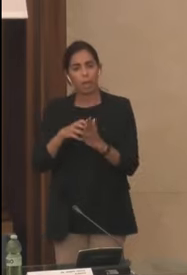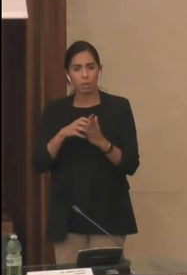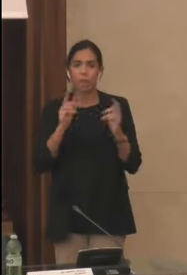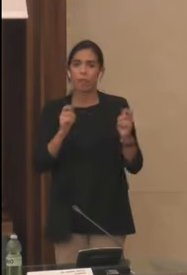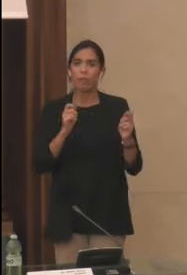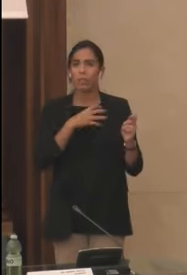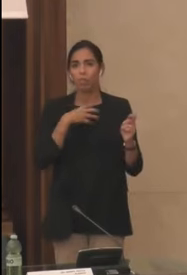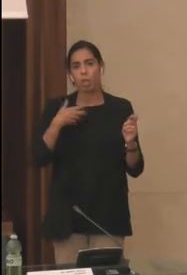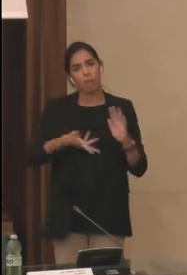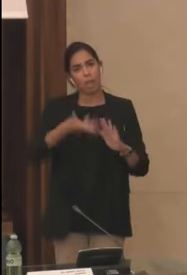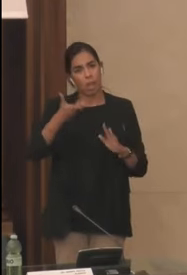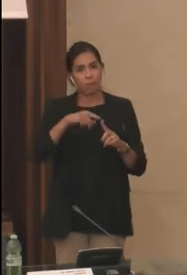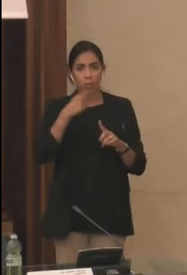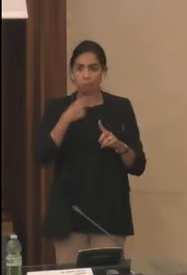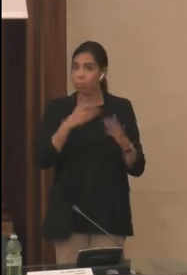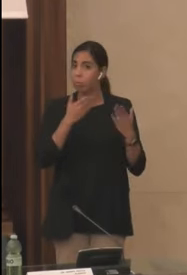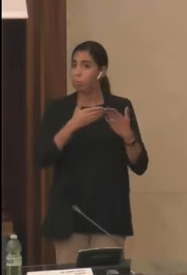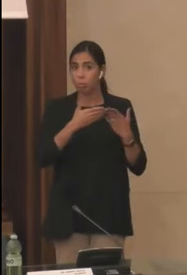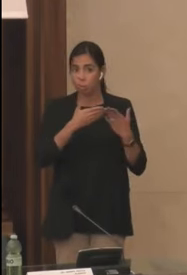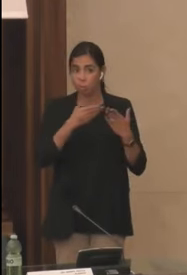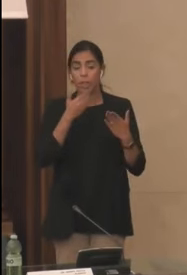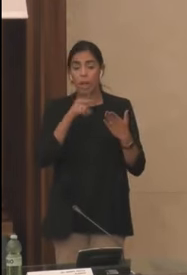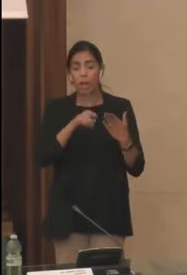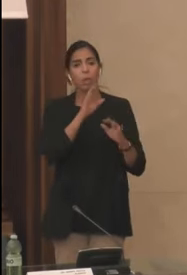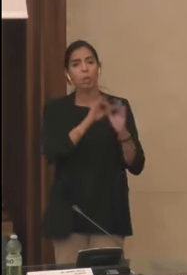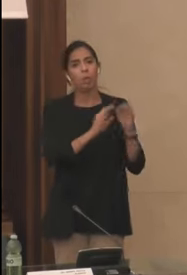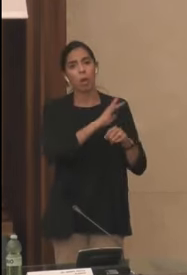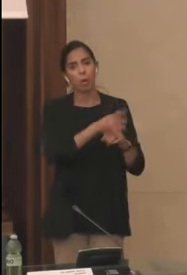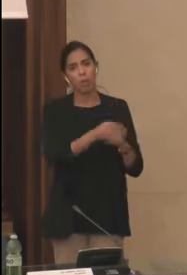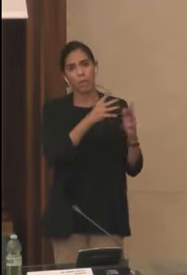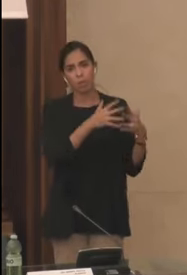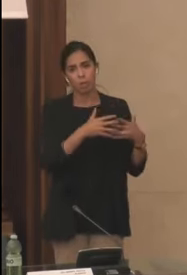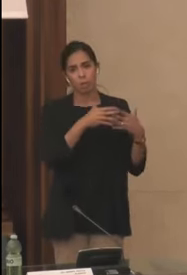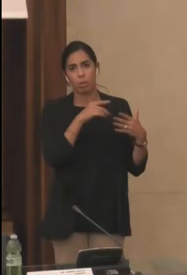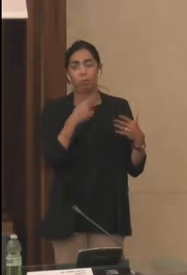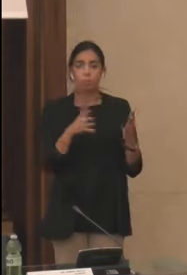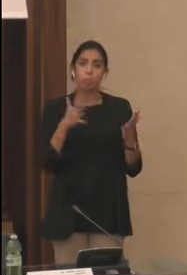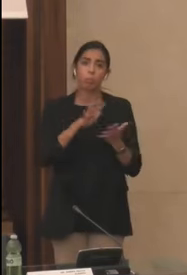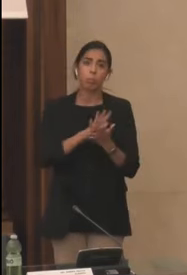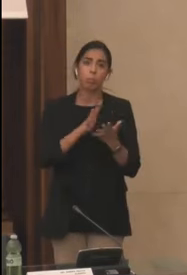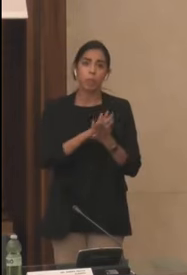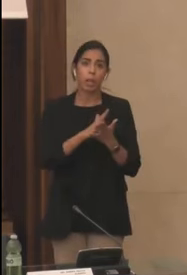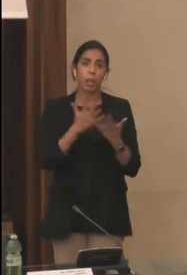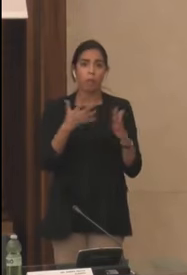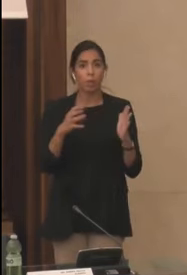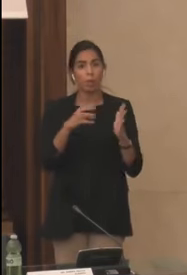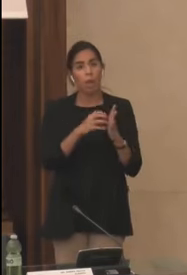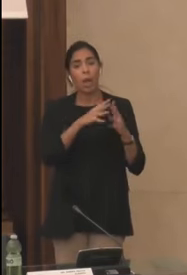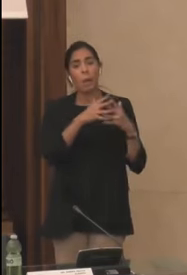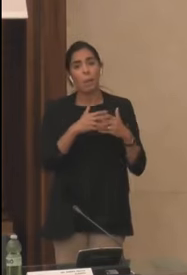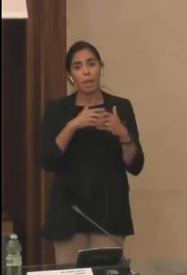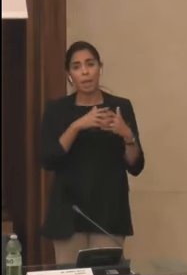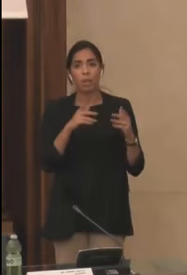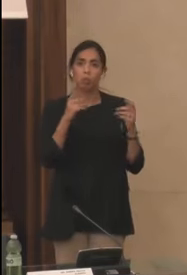está publicado en American Journal Therapeutic. También le seguía Eli Schwartz desde Israel, que publica también la